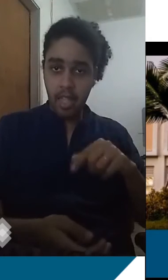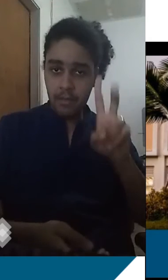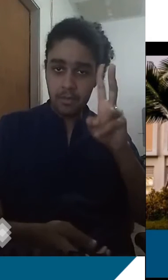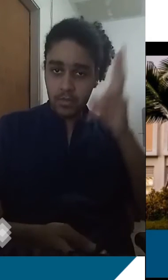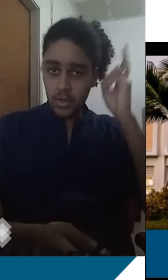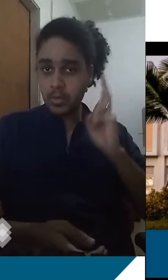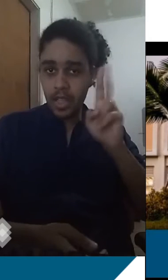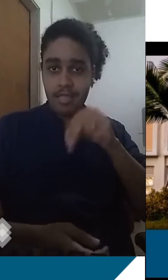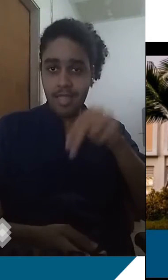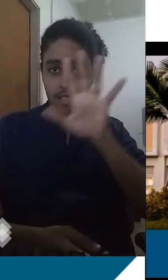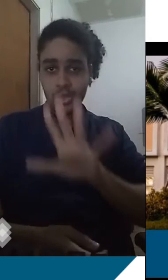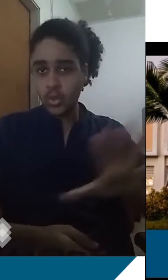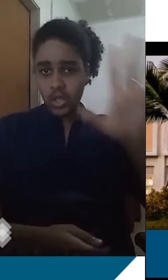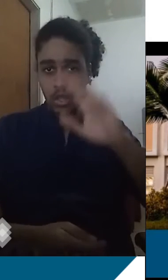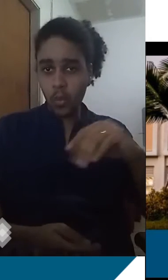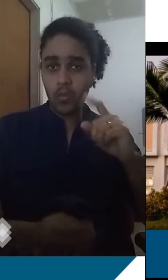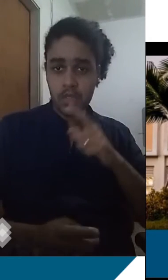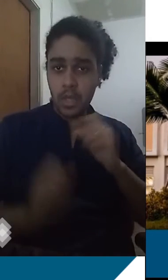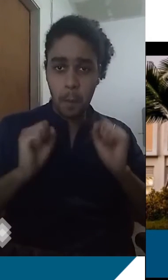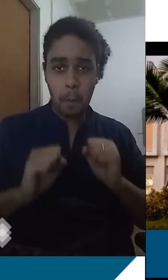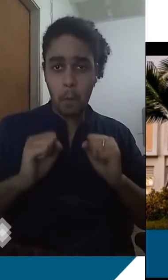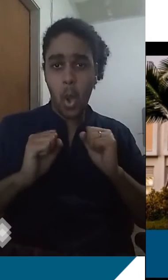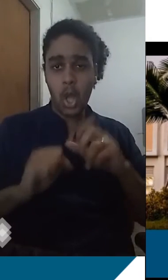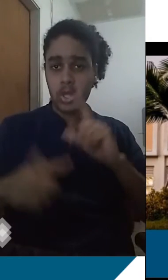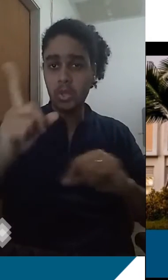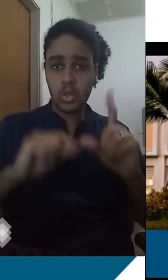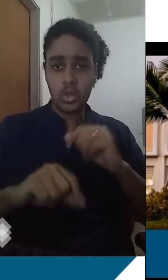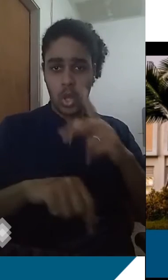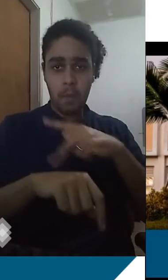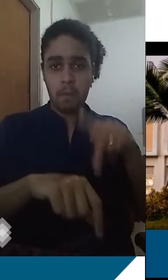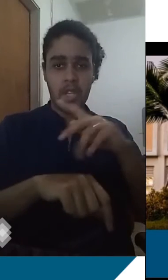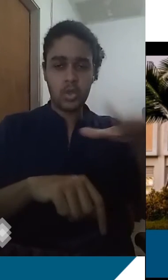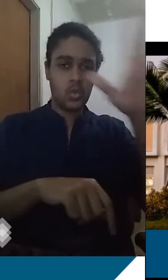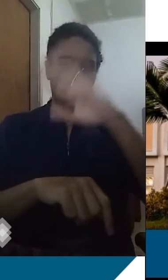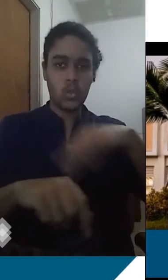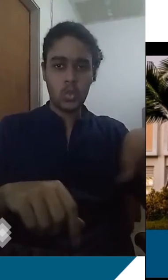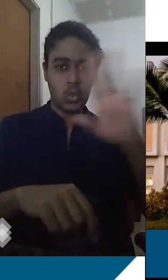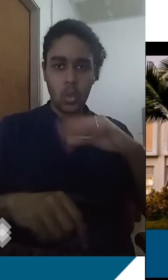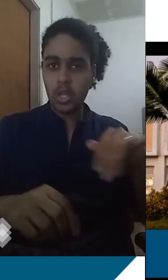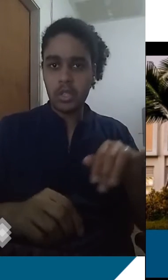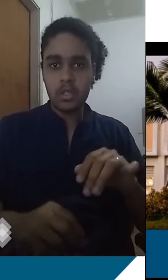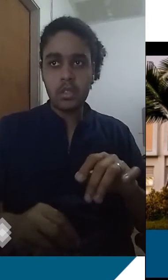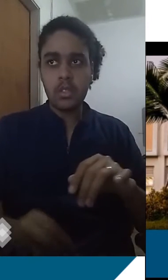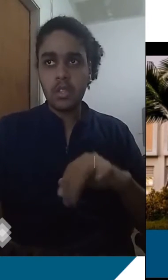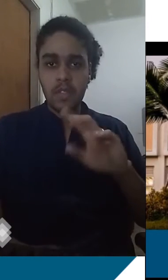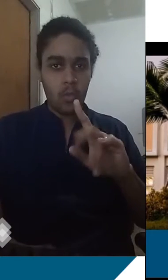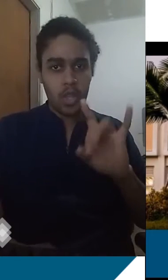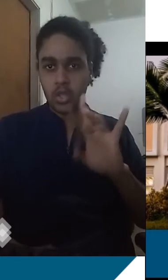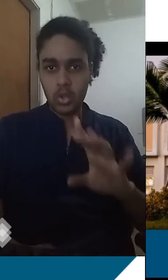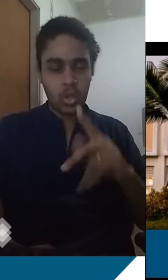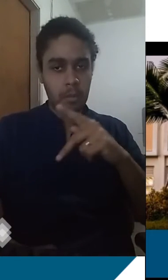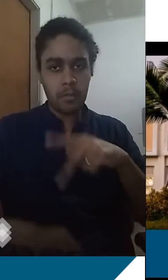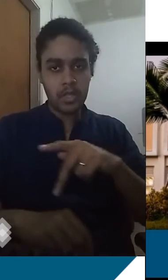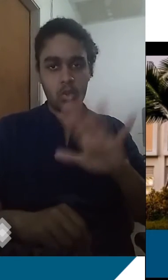exame nacional. Ou seja, você pode se candidatar para universidades do país inteiro, inclusive não só do país